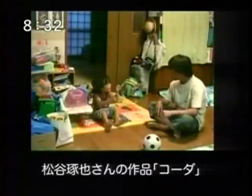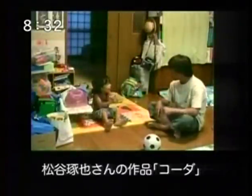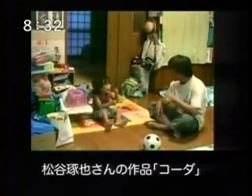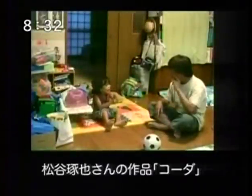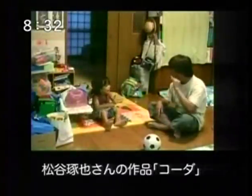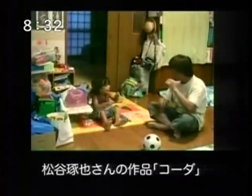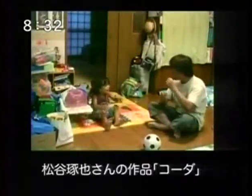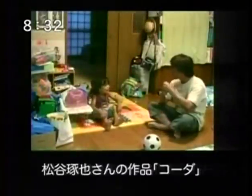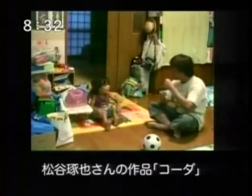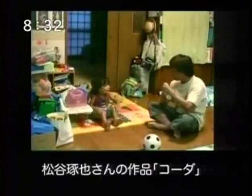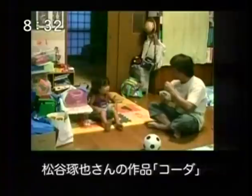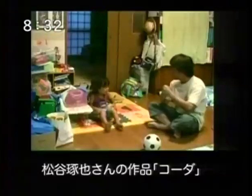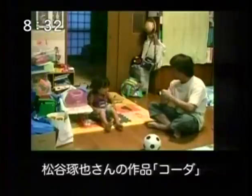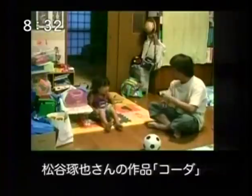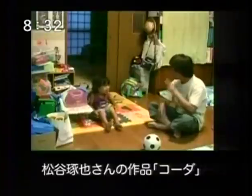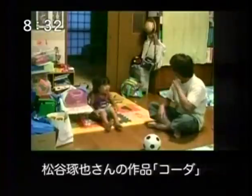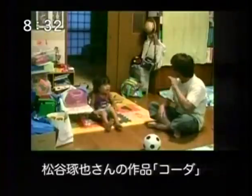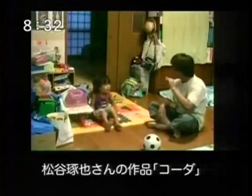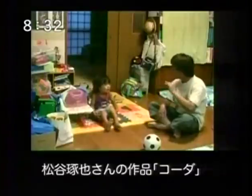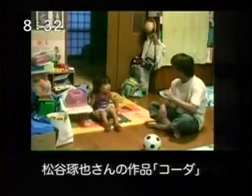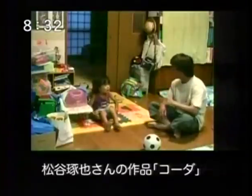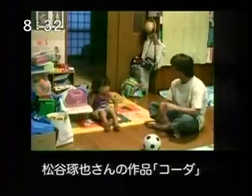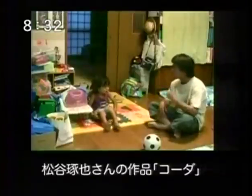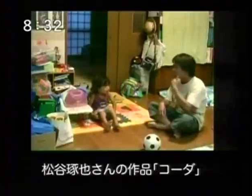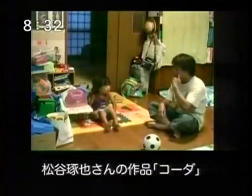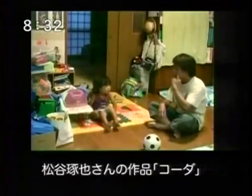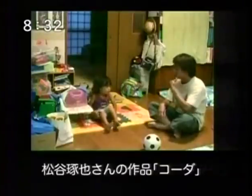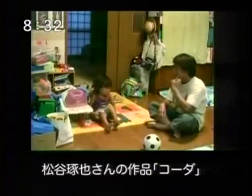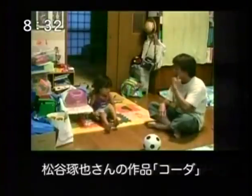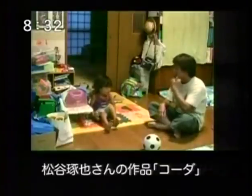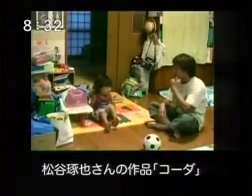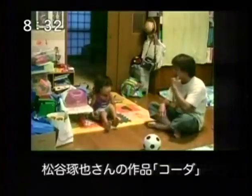松谷拓也さんの作品コーダ、